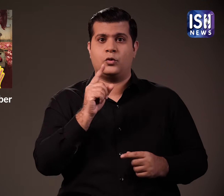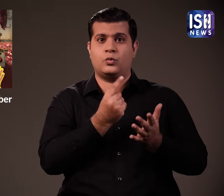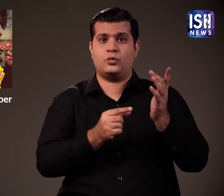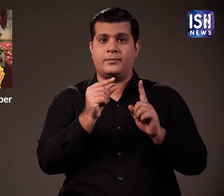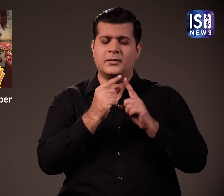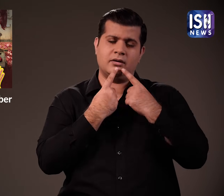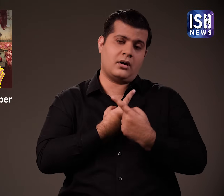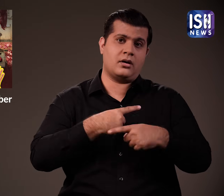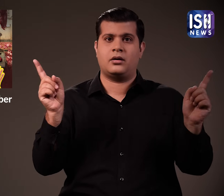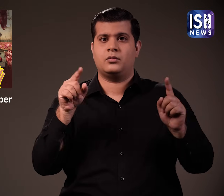दिया है